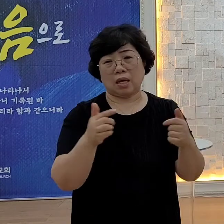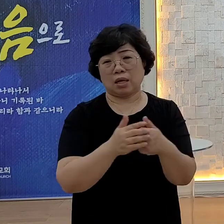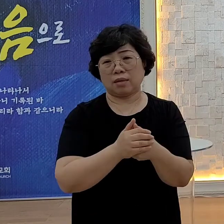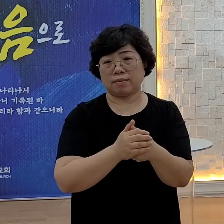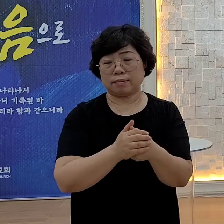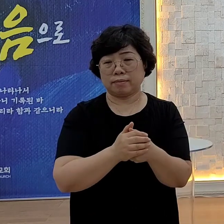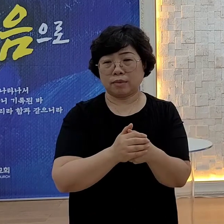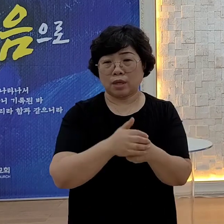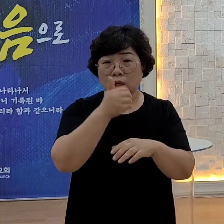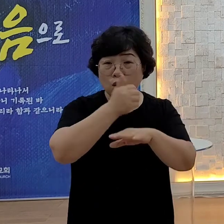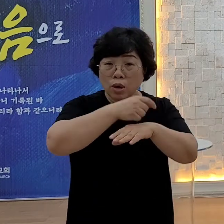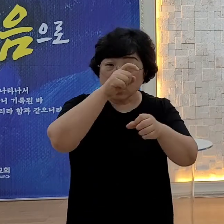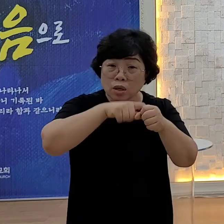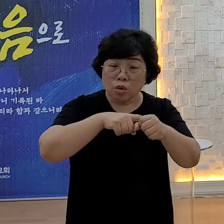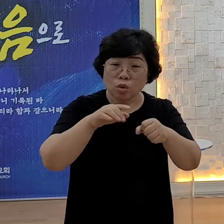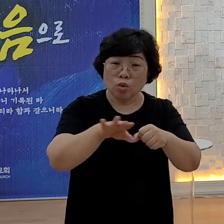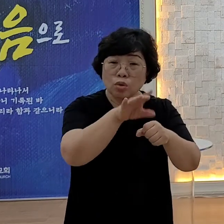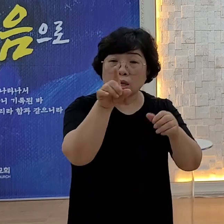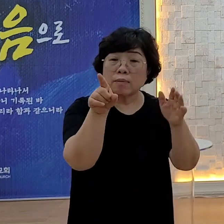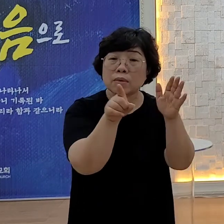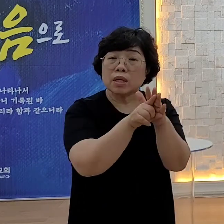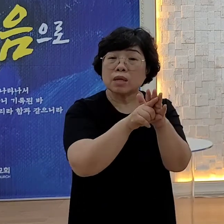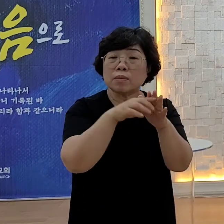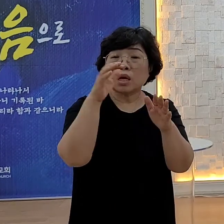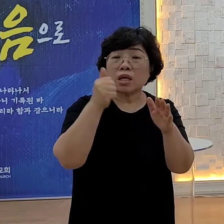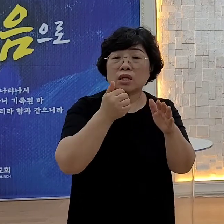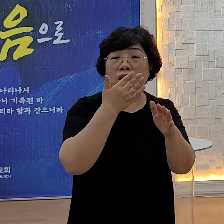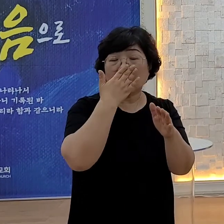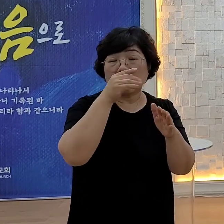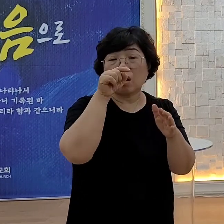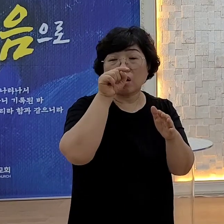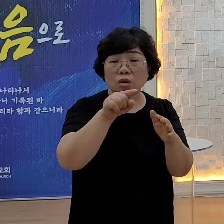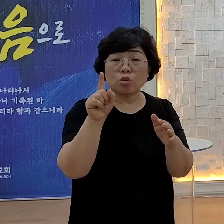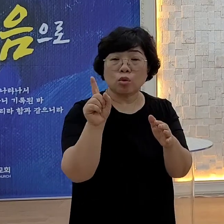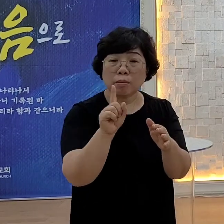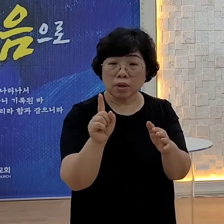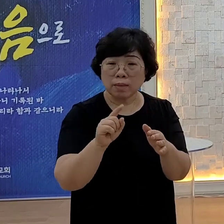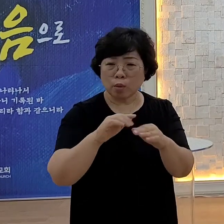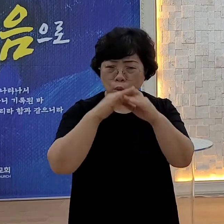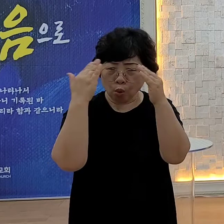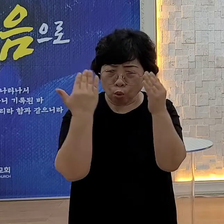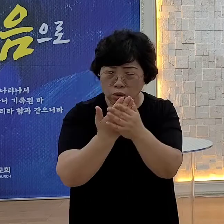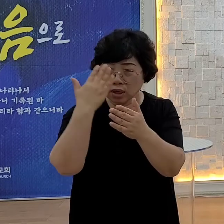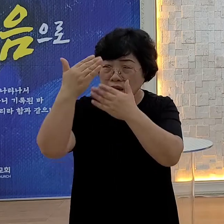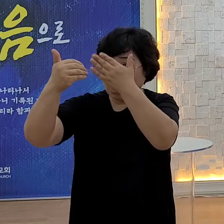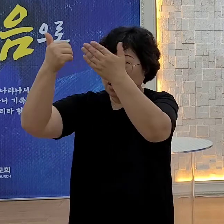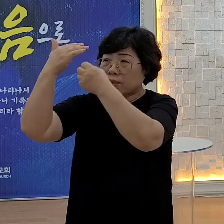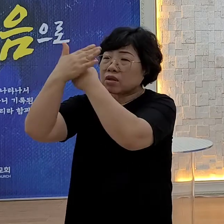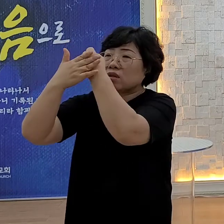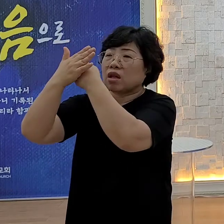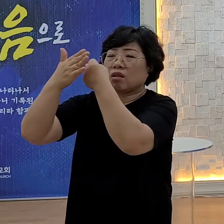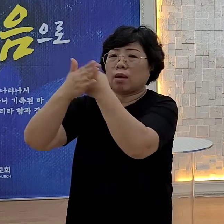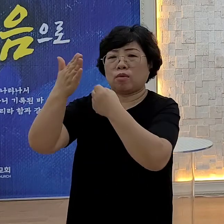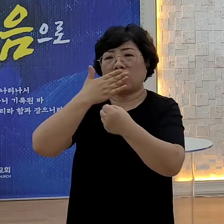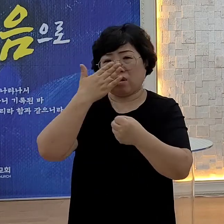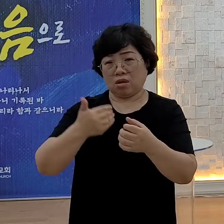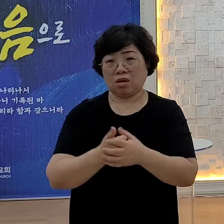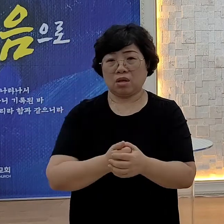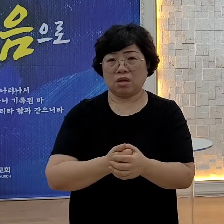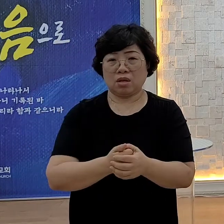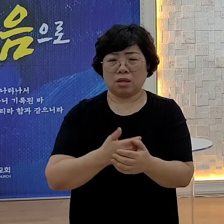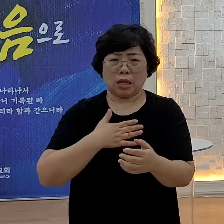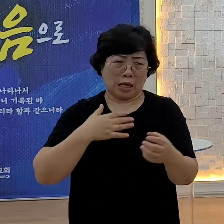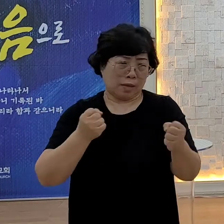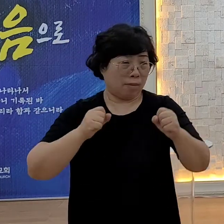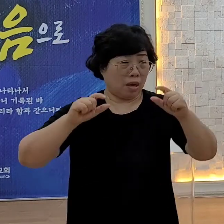결과적으로 우리가 지금 이 믿는 것도 전적으로 다 결국은 하나님의 은혜다라는 것을 오늘 아브라함과